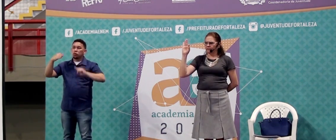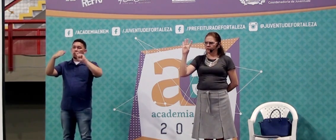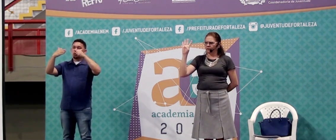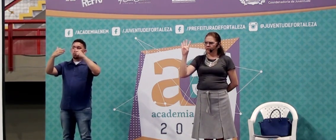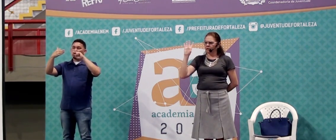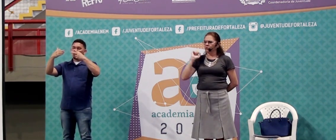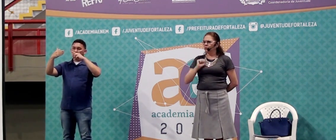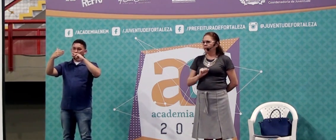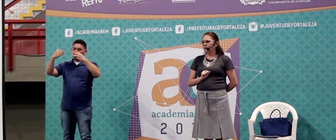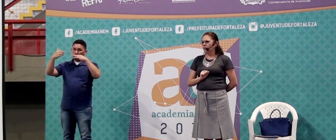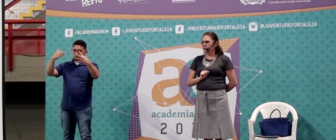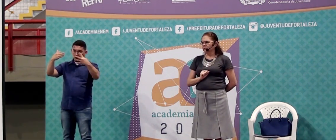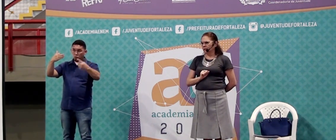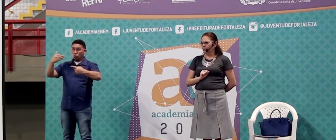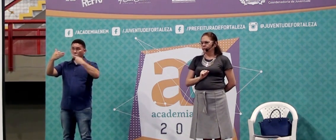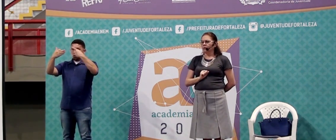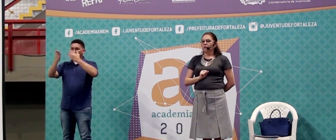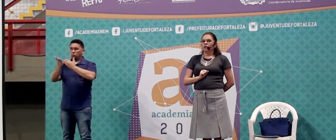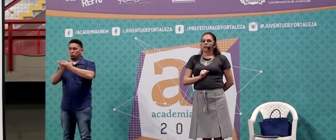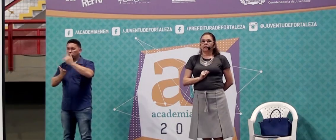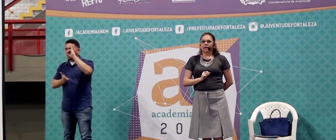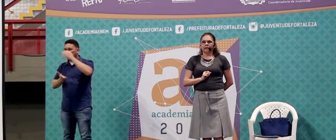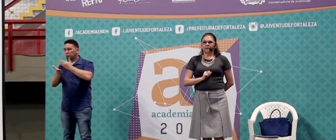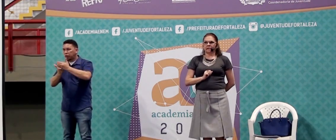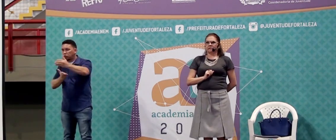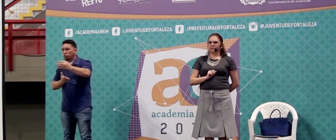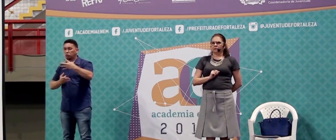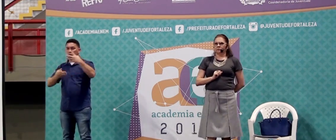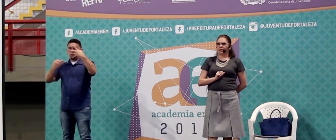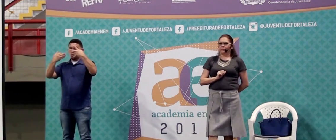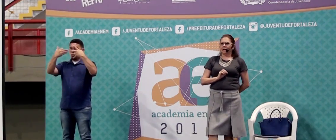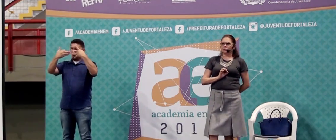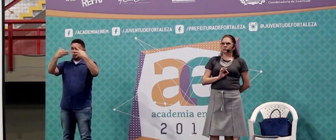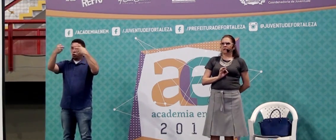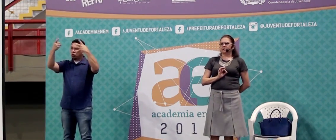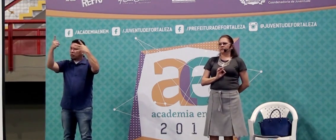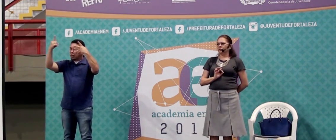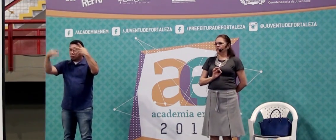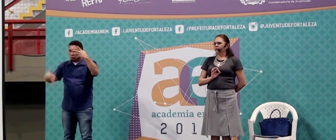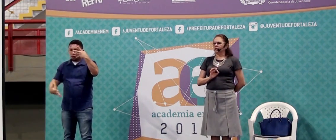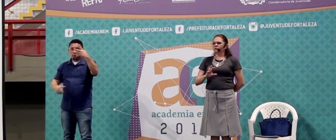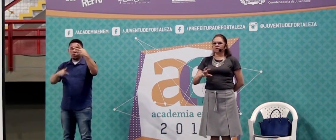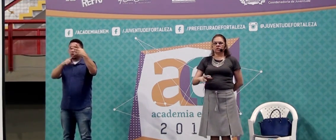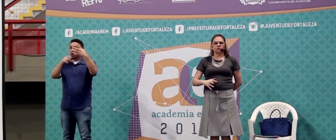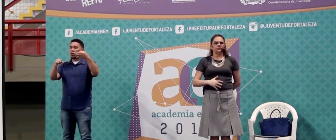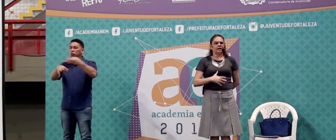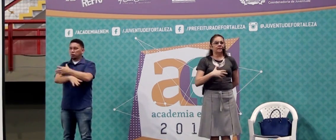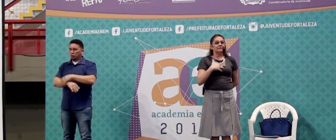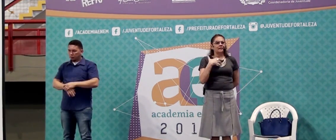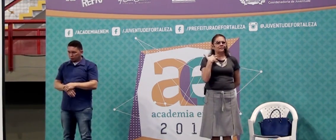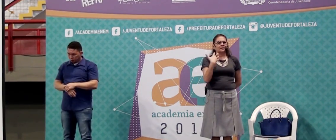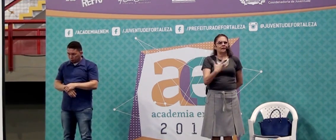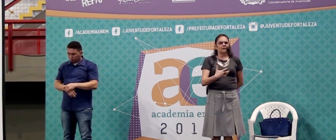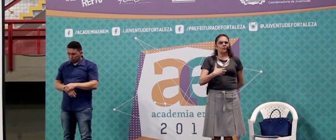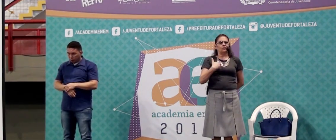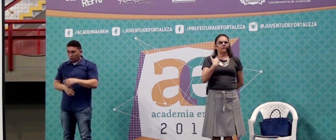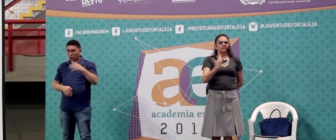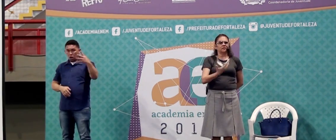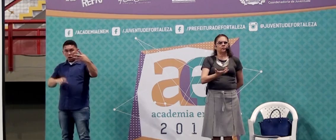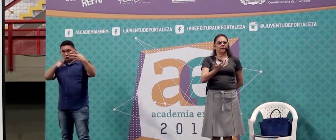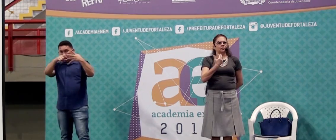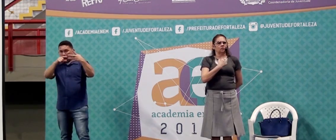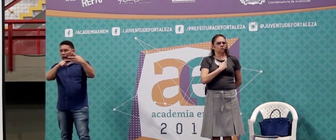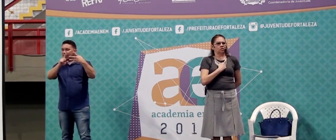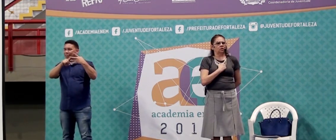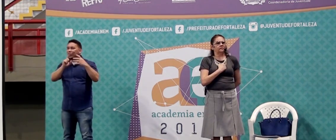para o desenvolvimento e 1 para a conclusão. Na redação, na parte do desenvolvimento, a gente vai tentar